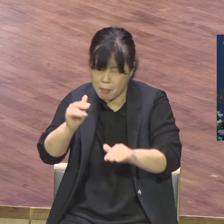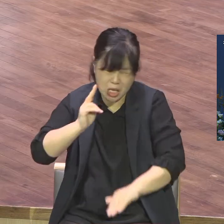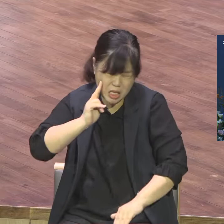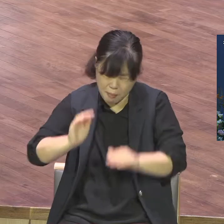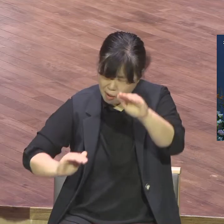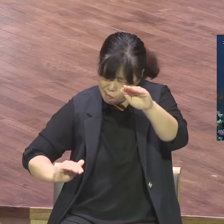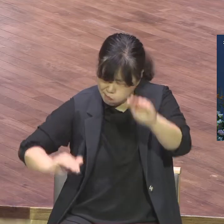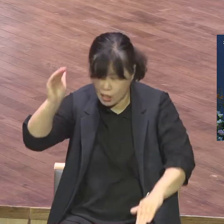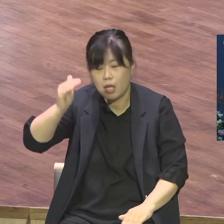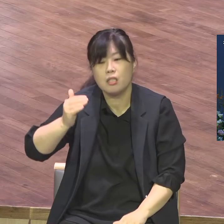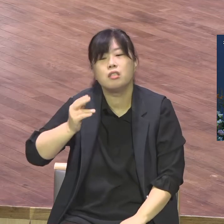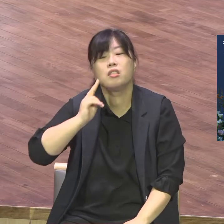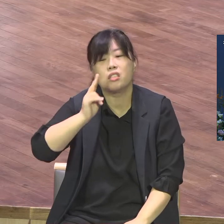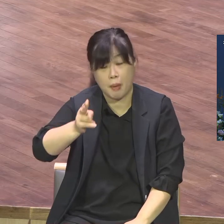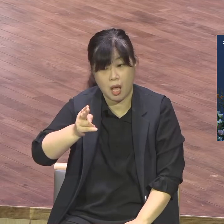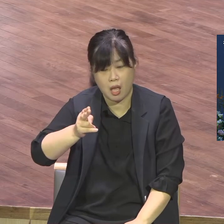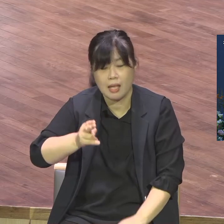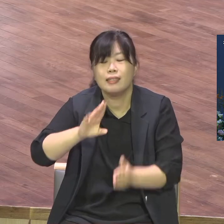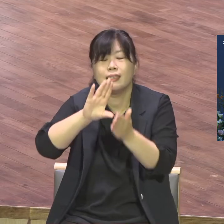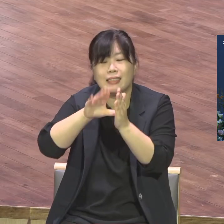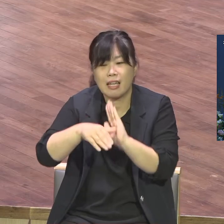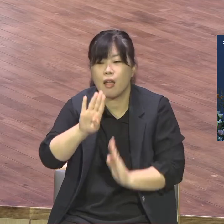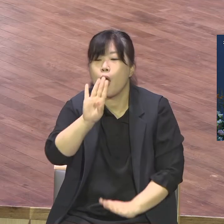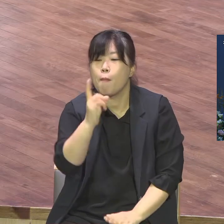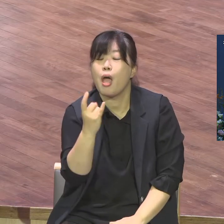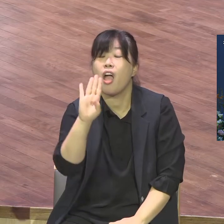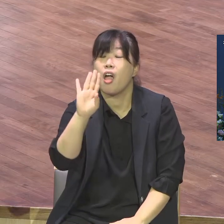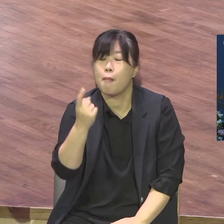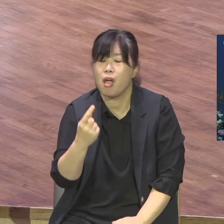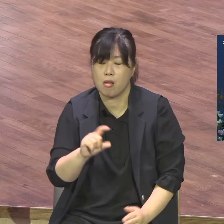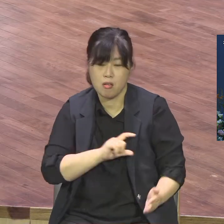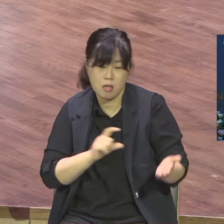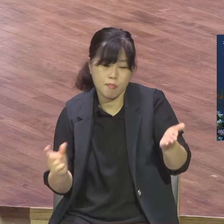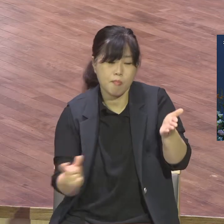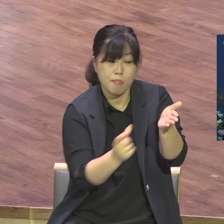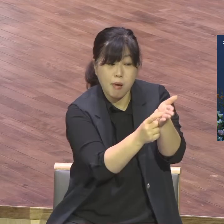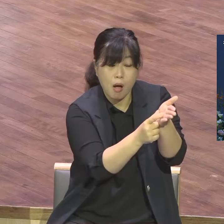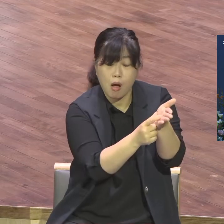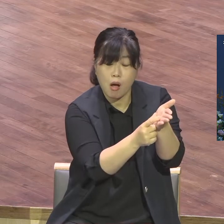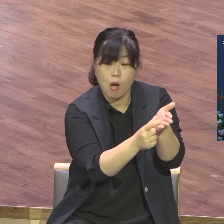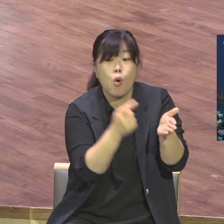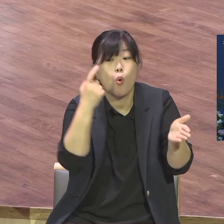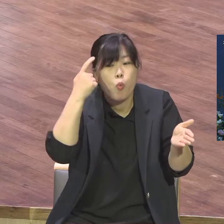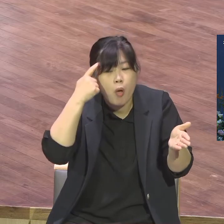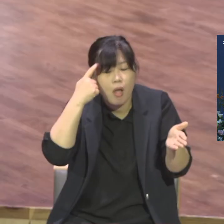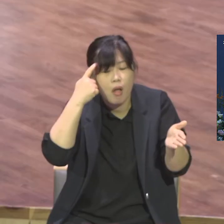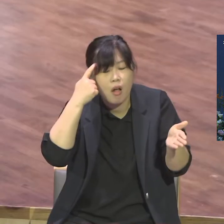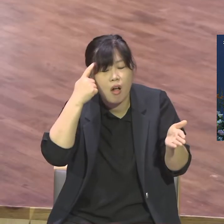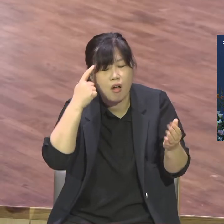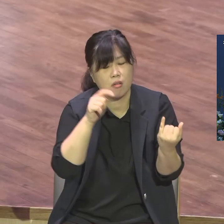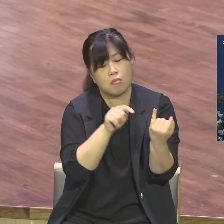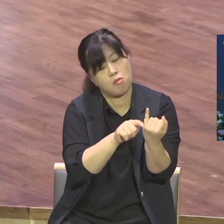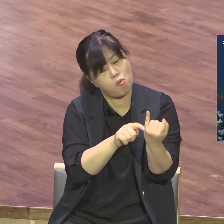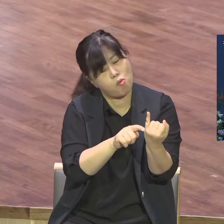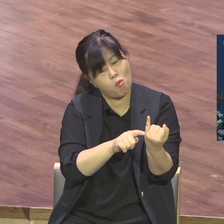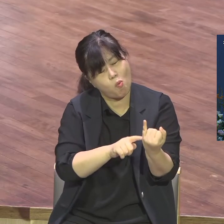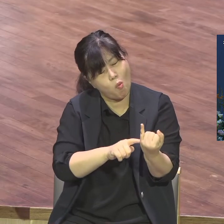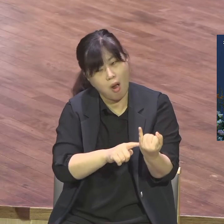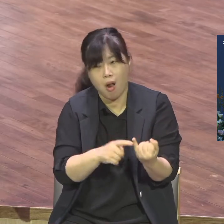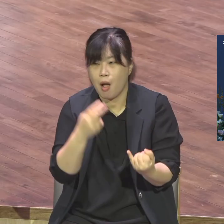사도 바울의 이 베베의 역할이 컸다는 겁니다. 한마디로 말하면 바울